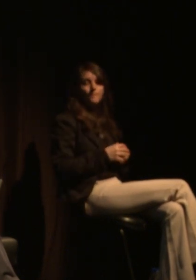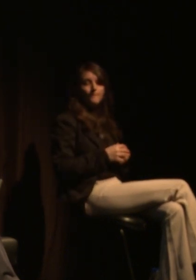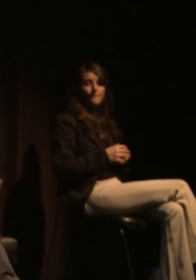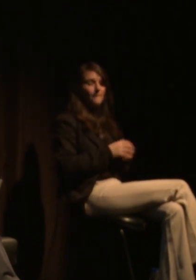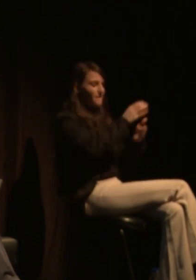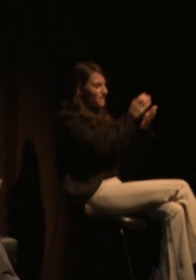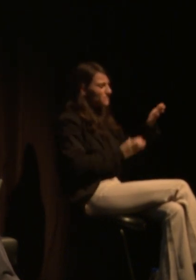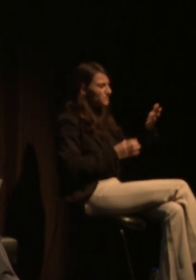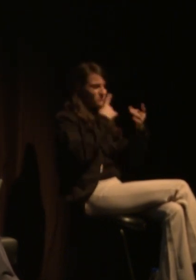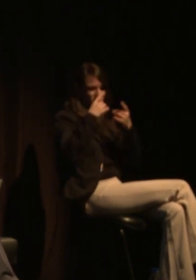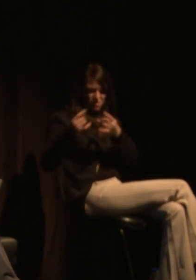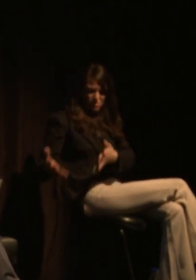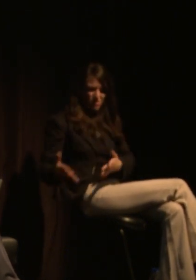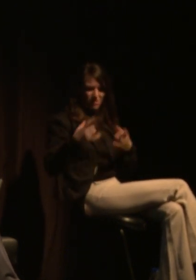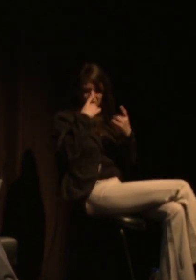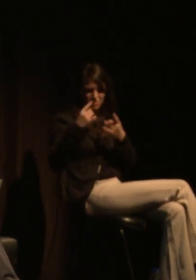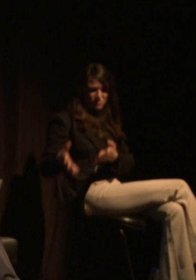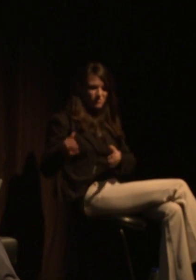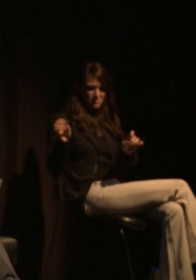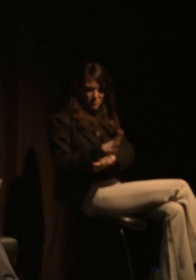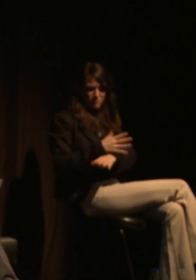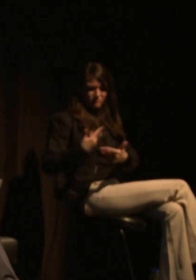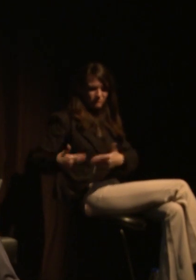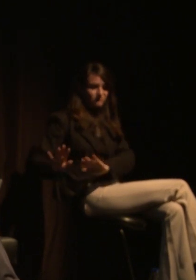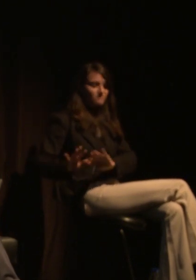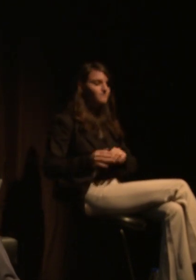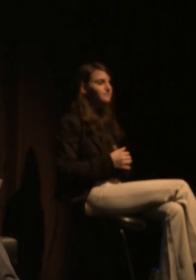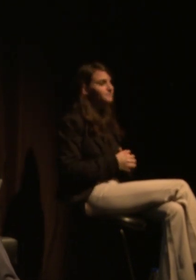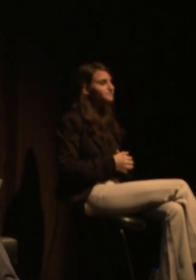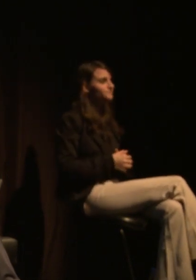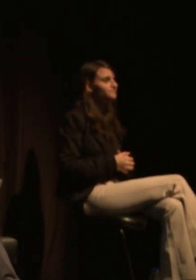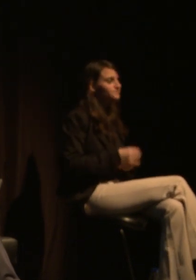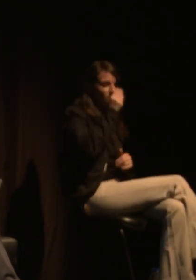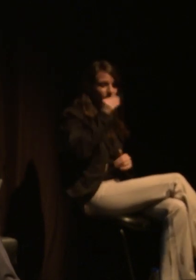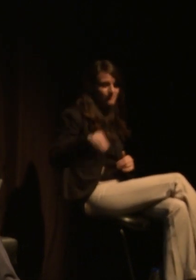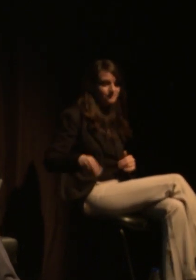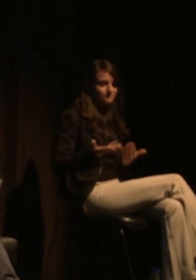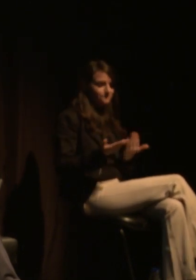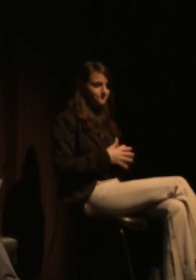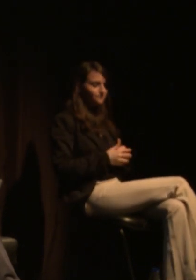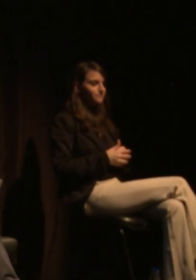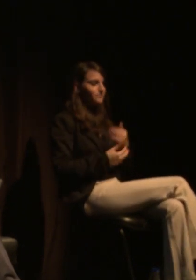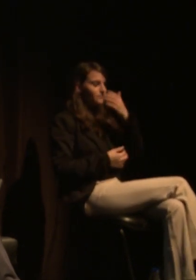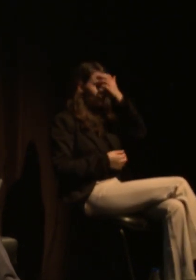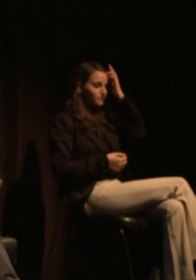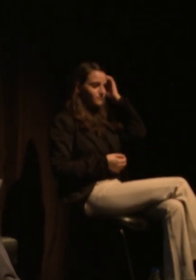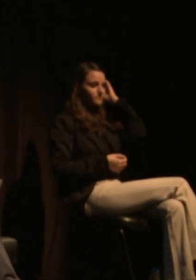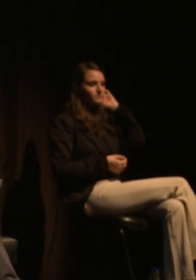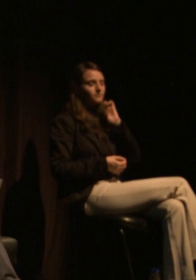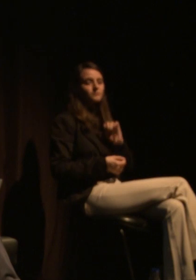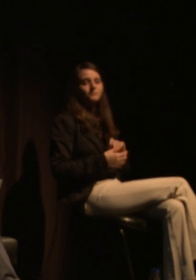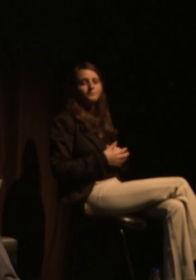Capítulos escritos que ele não usou, joga fora. Acabou, não fica nada. Não vou dar serviço